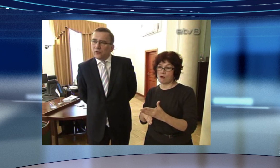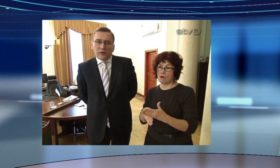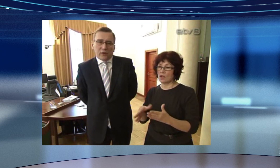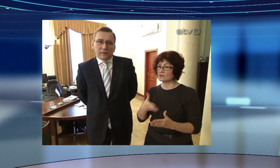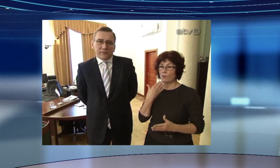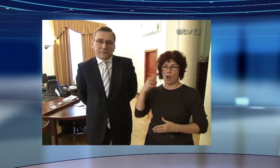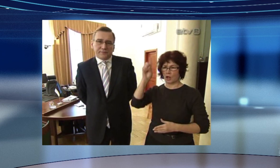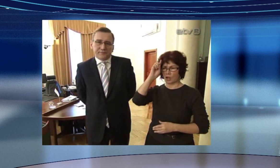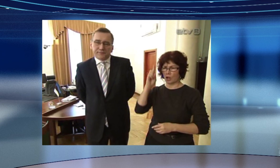üle jõu käib.